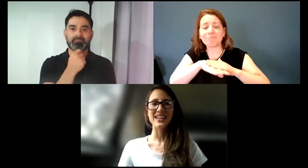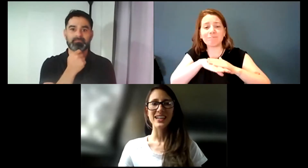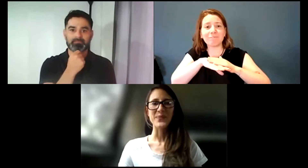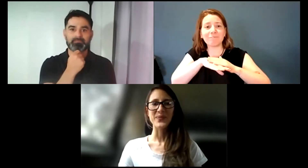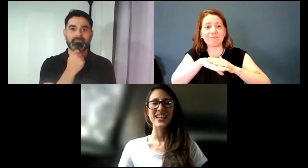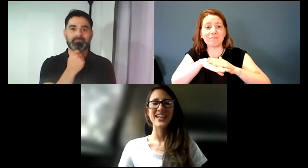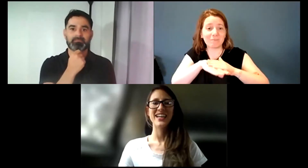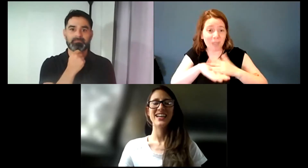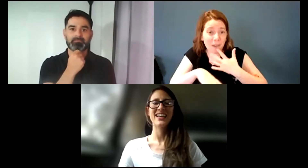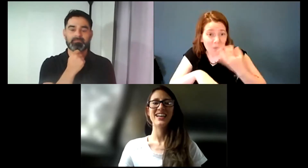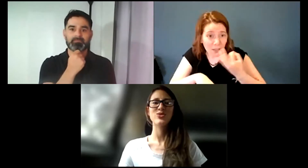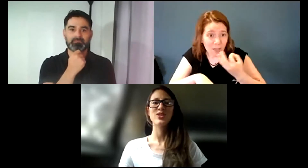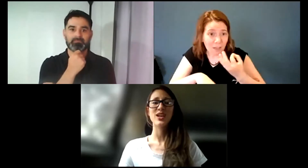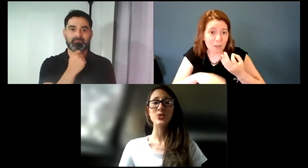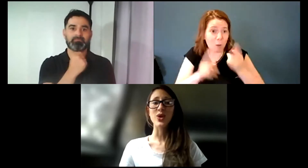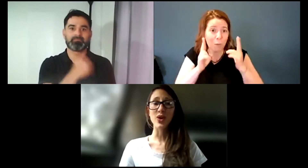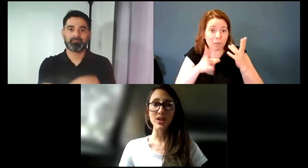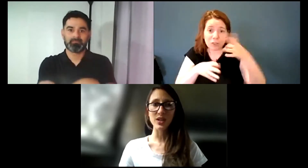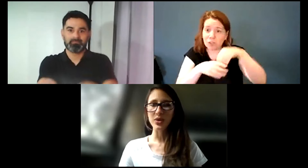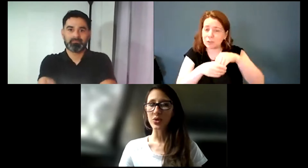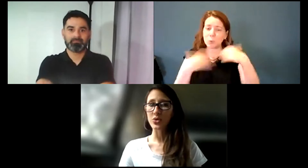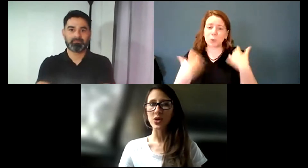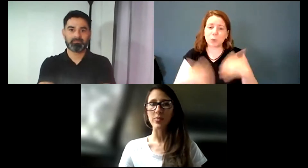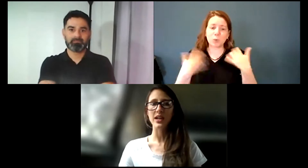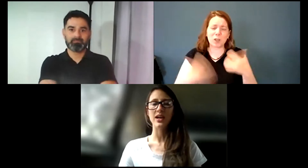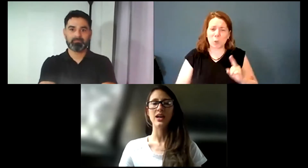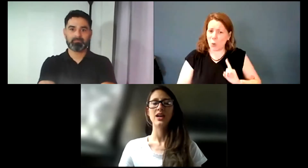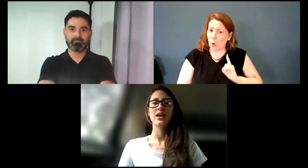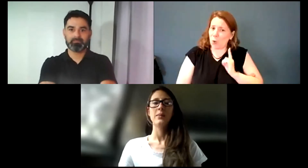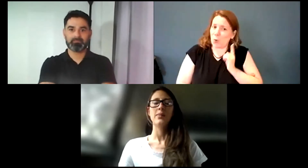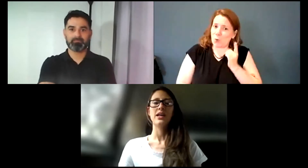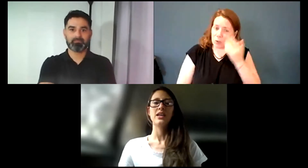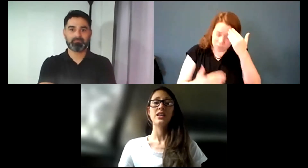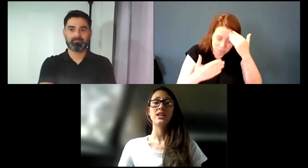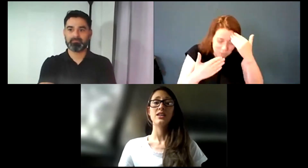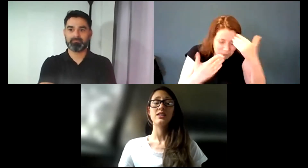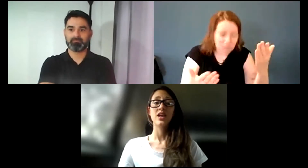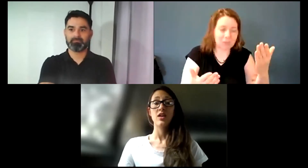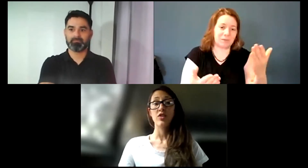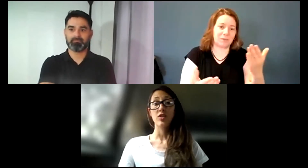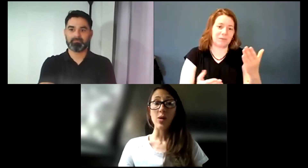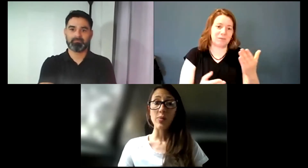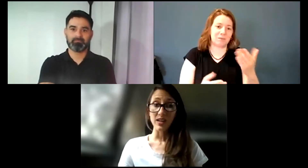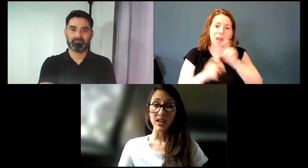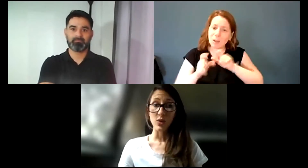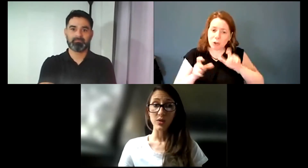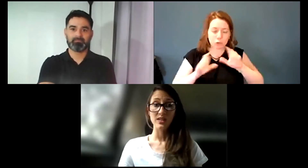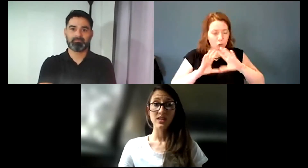tarea. Es un honor y un orgullo para quienes formamos parte de la